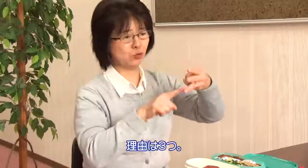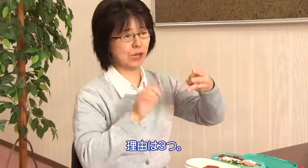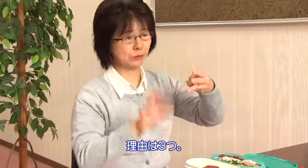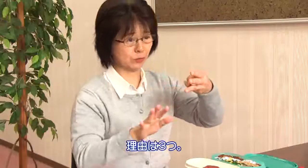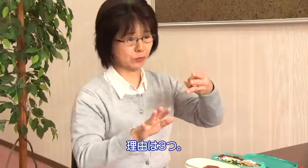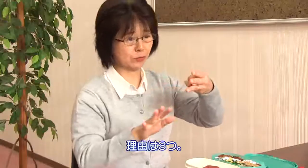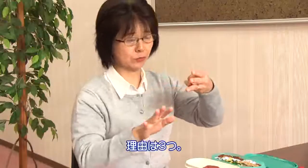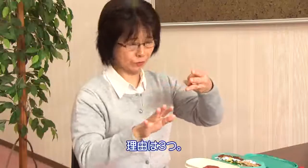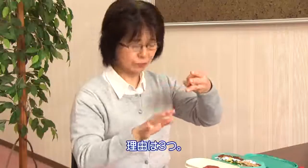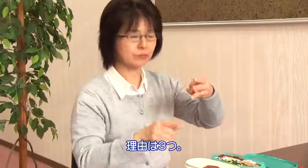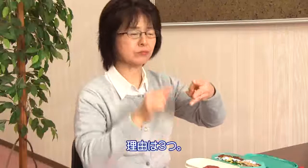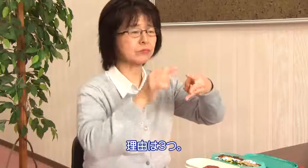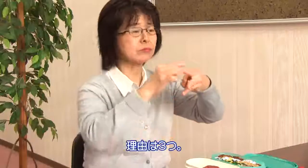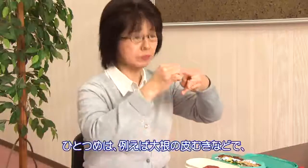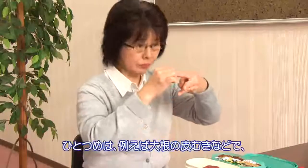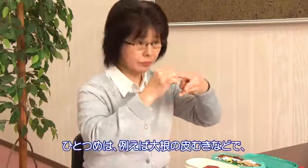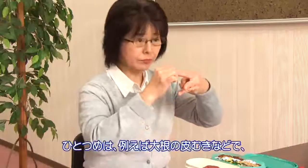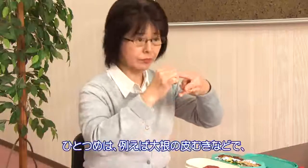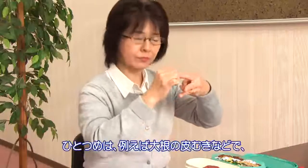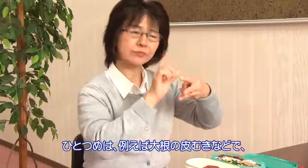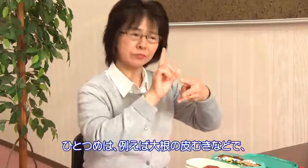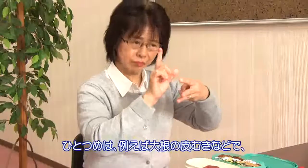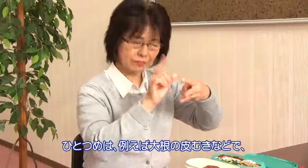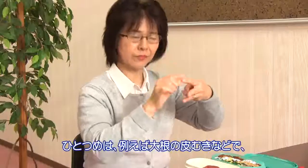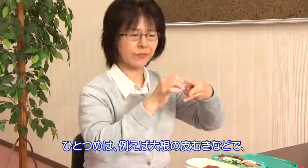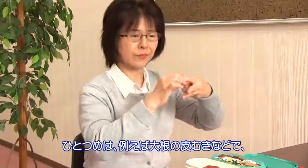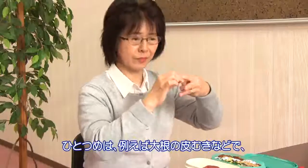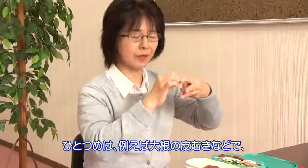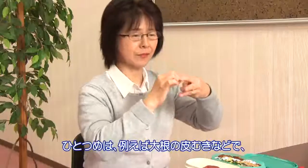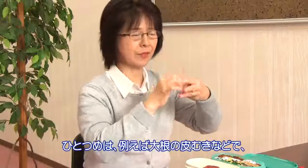理由は3つ一つ目は